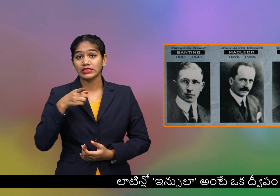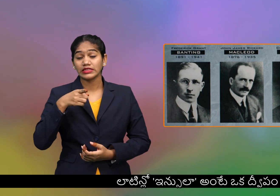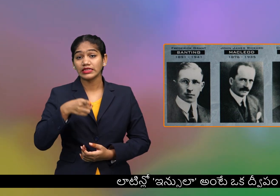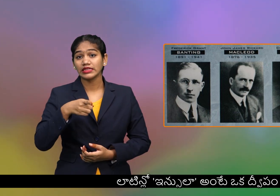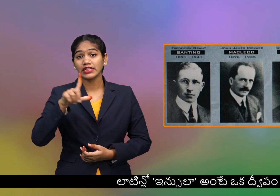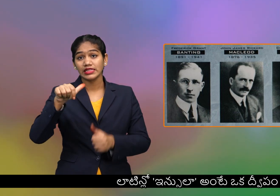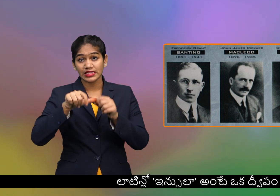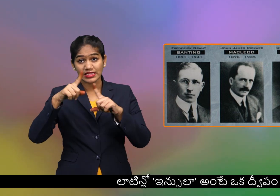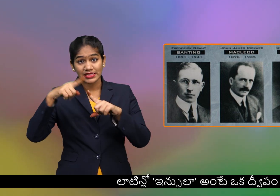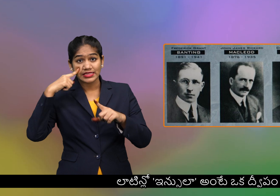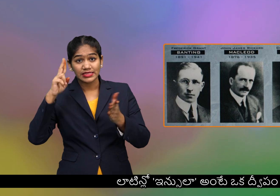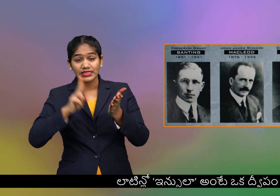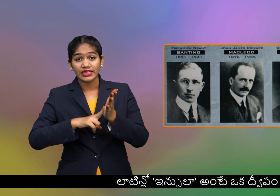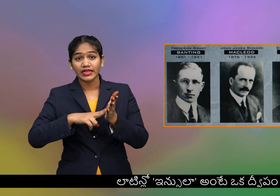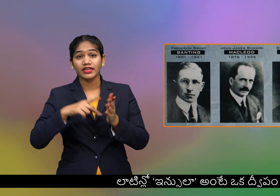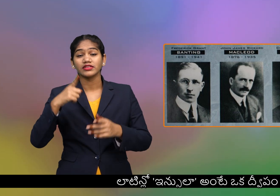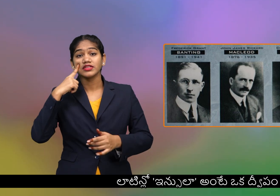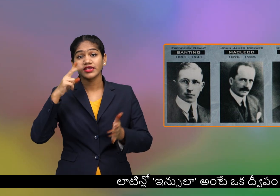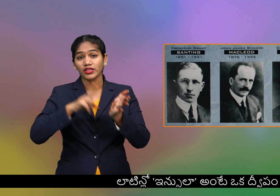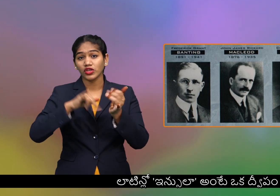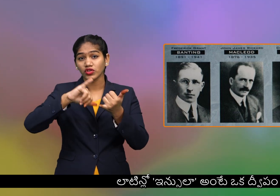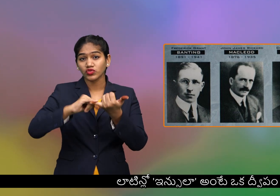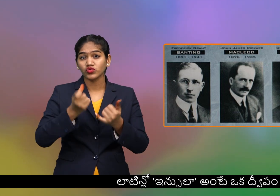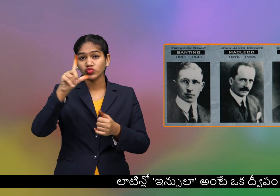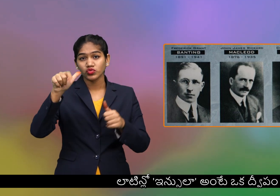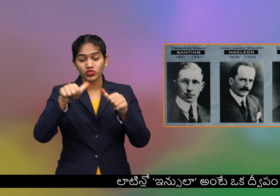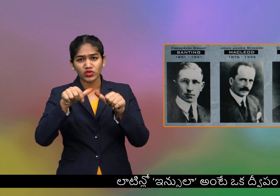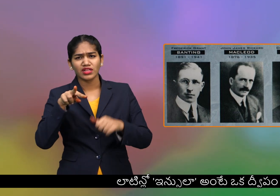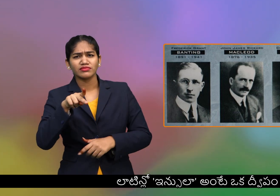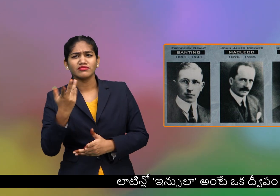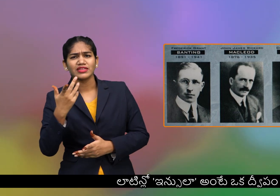లాటిన్లో ఇన్సులా అంటే ఒక ద్వీపం